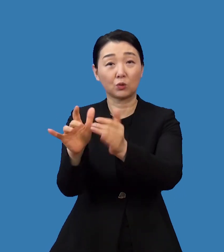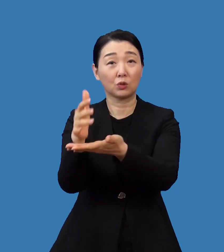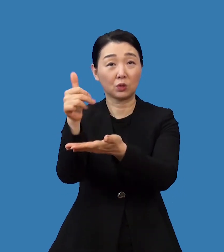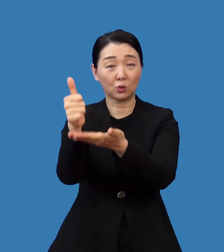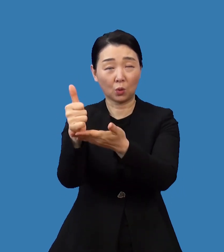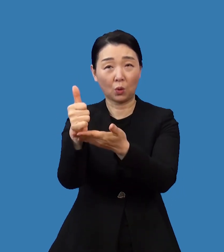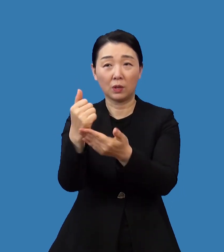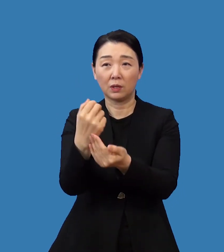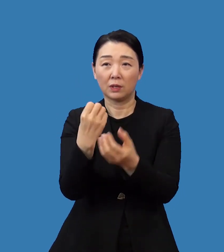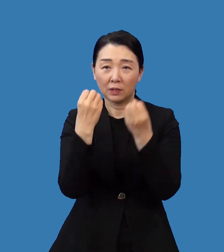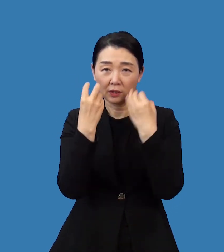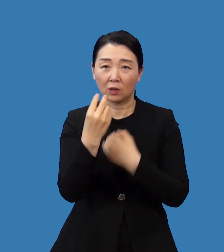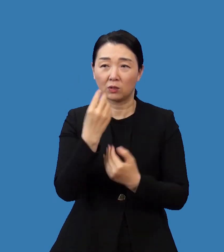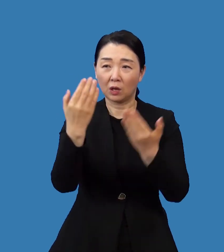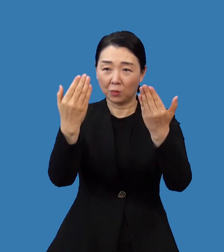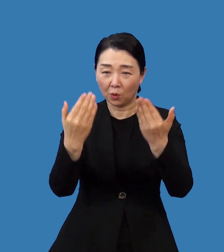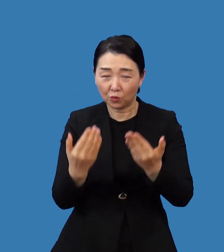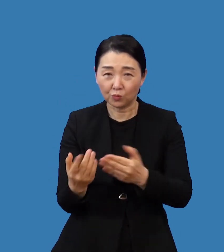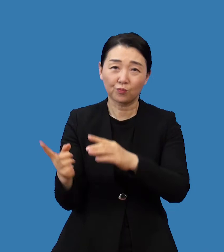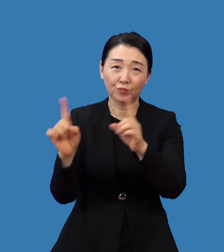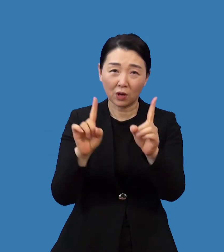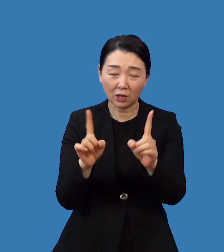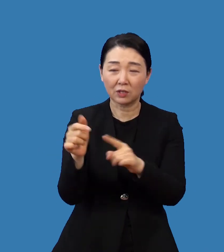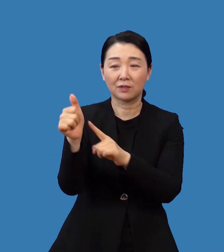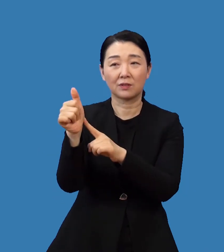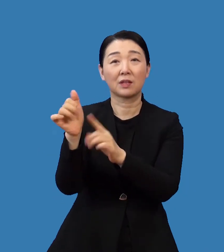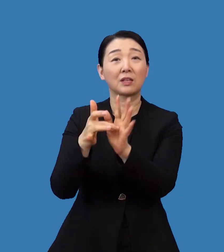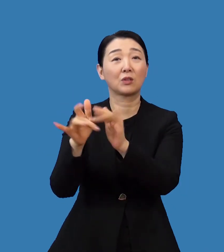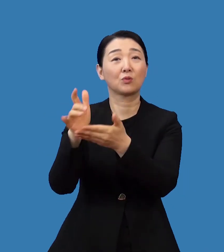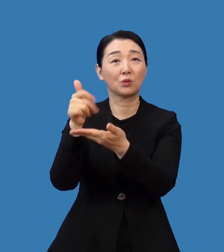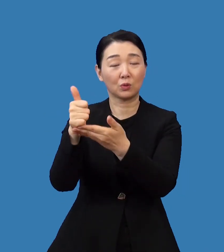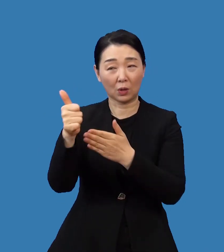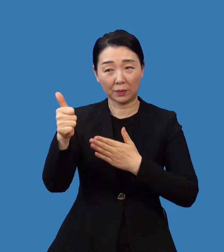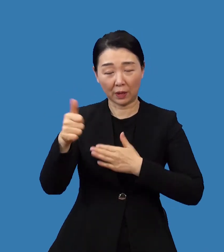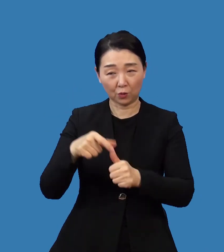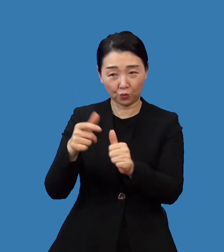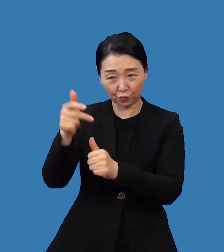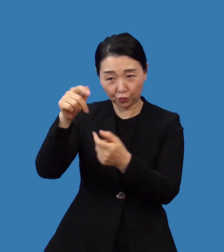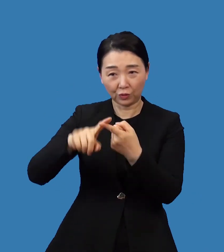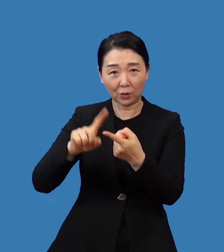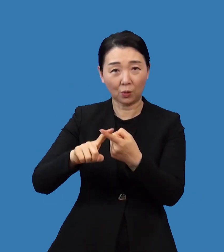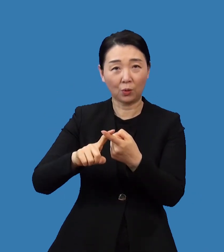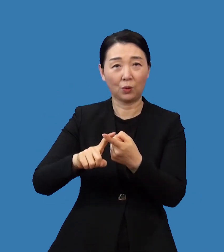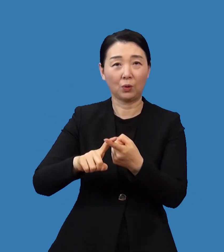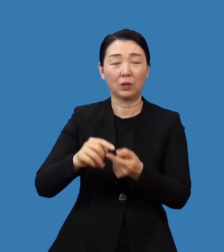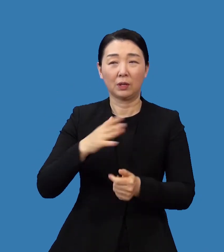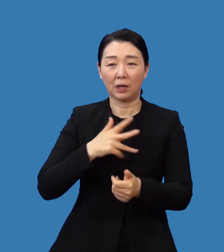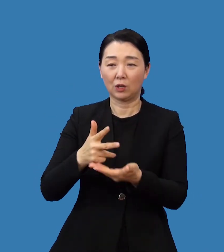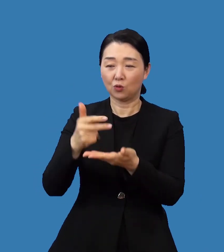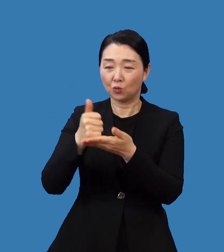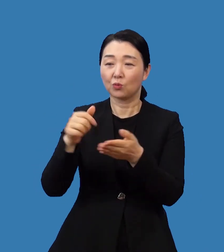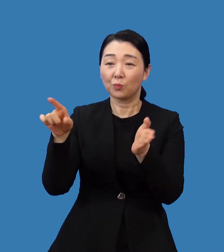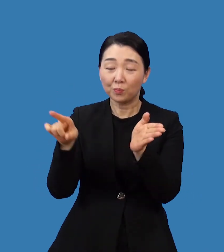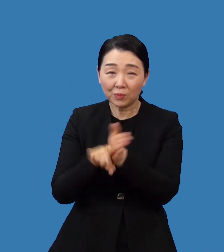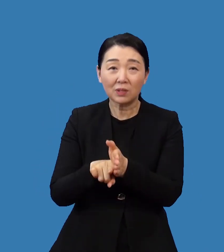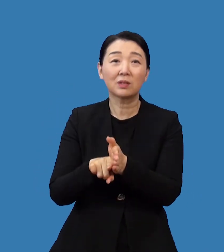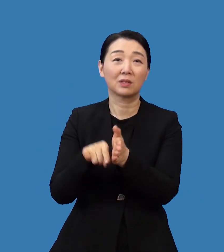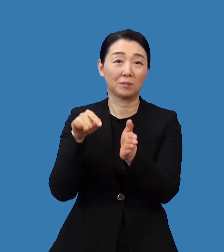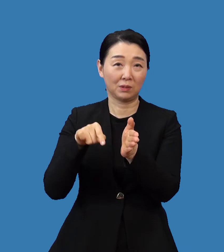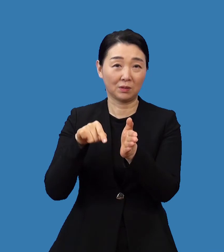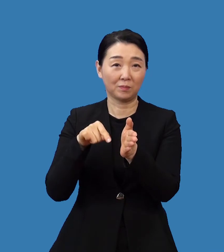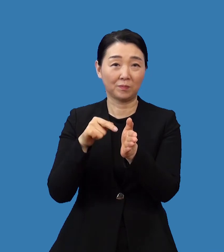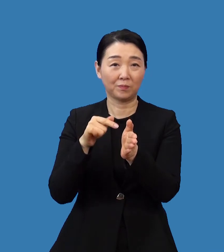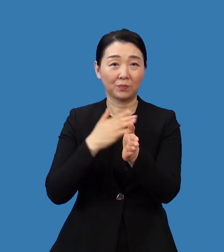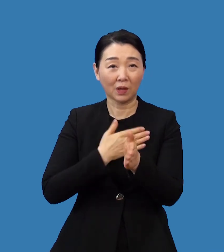생명을 주고자 부활하신 그분, 그분을 나의 구주, 나의 주님으로 믿는 그 믿음이